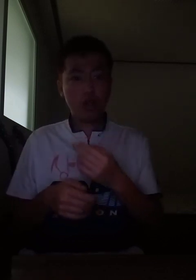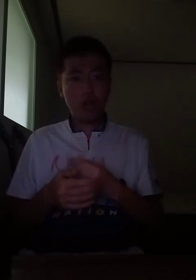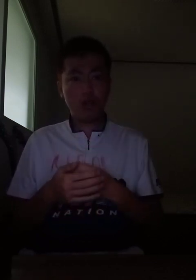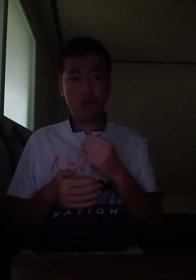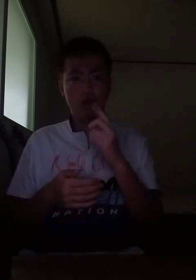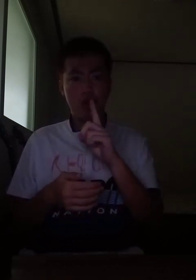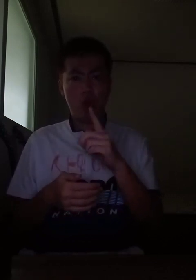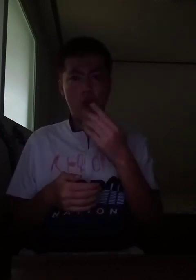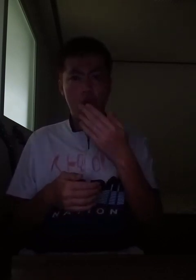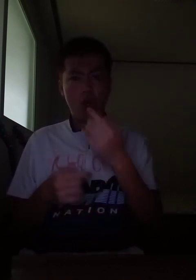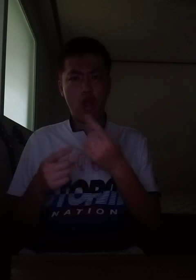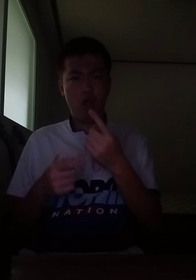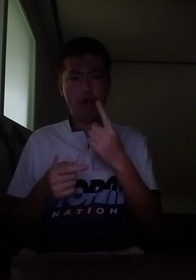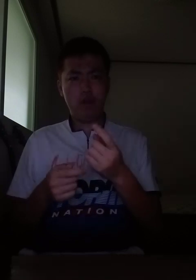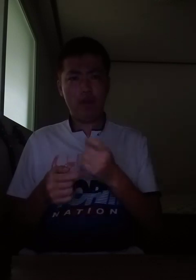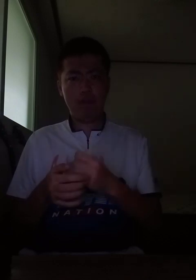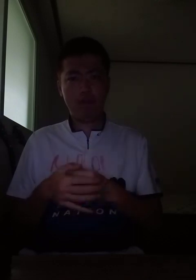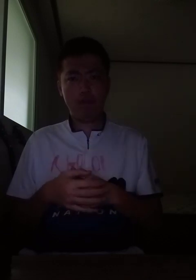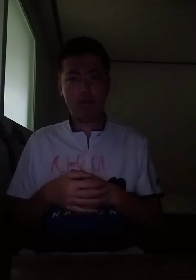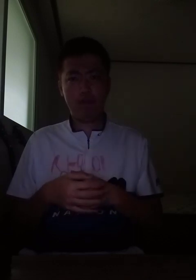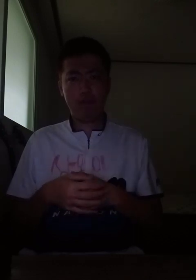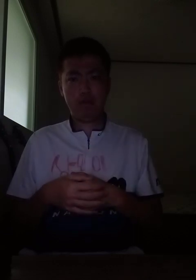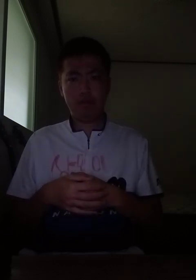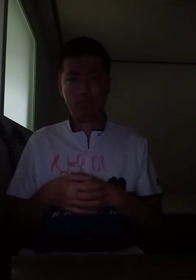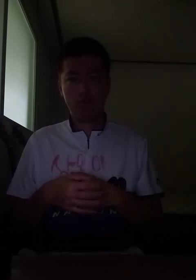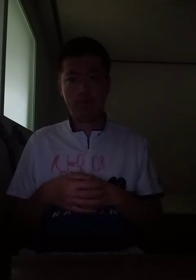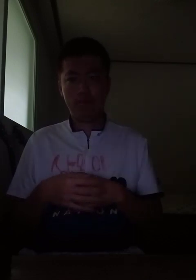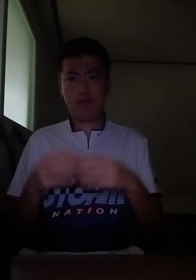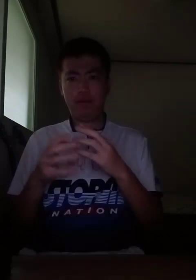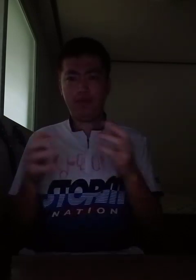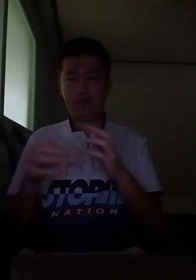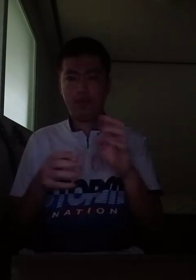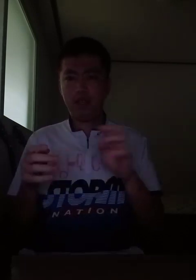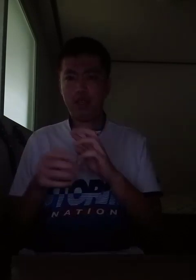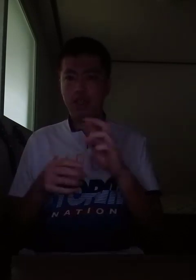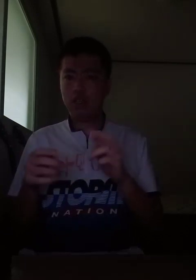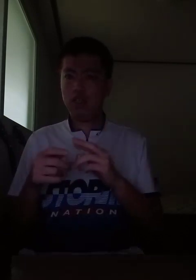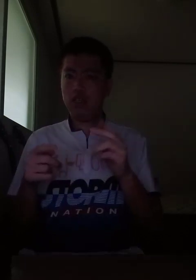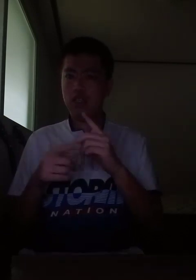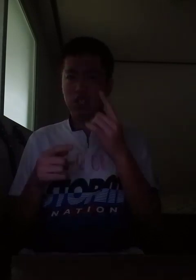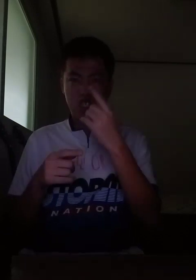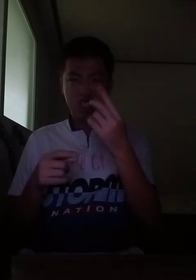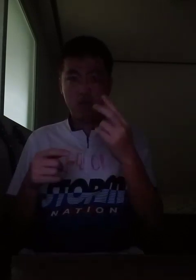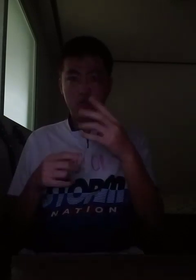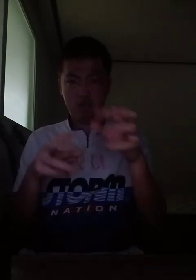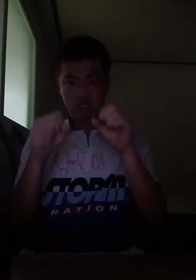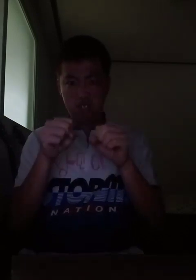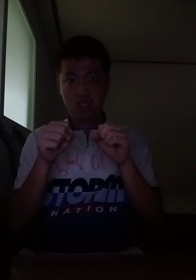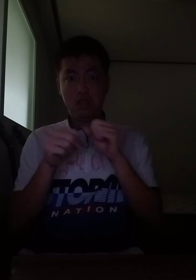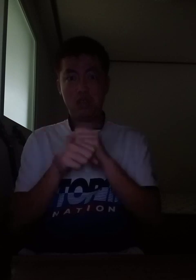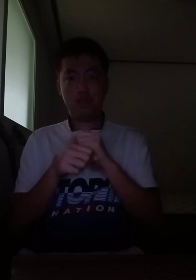하시는 거냐고요? 화장실을 이용하려던 여성들이 눈치를 채고 붙잡으려 하자 줄행랑을